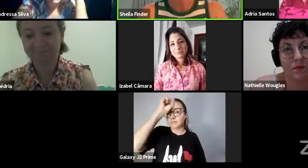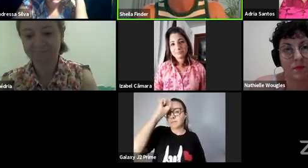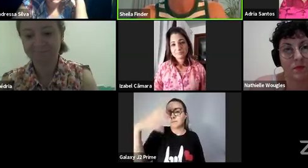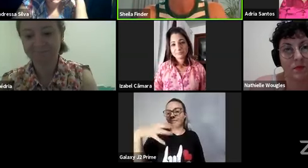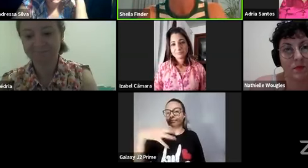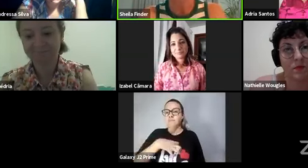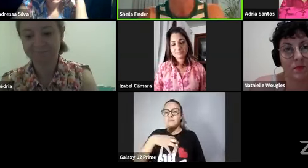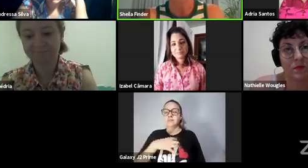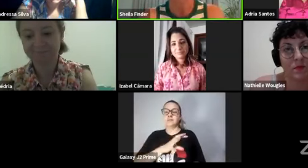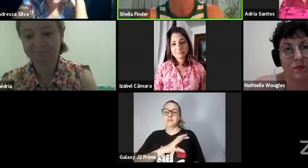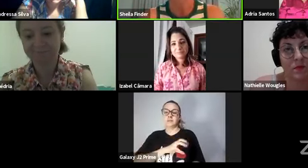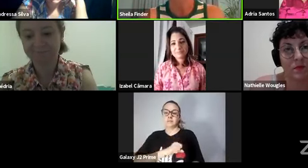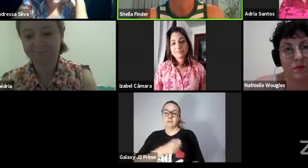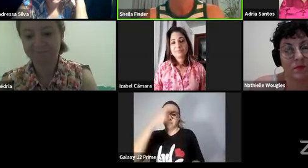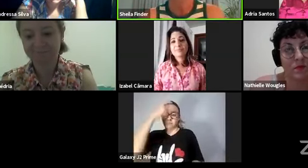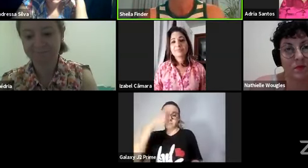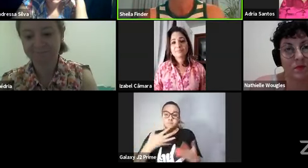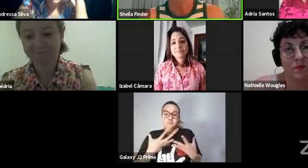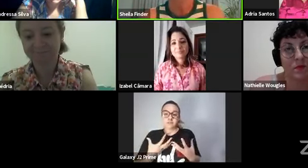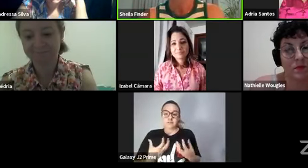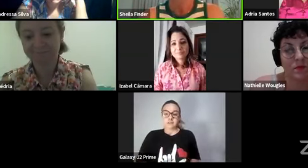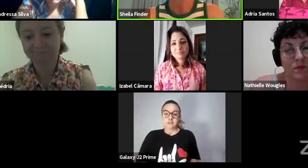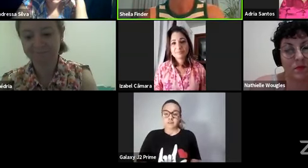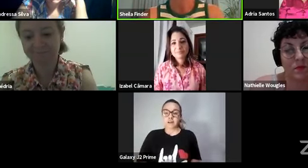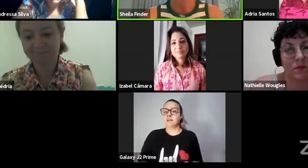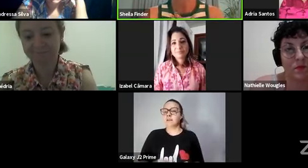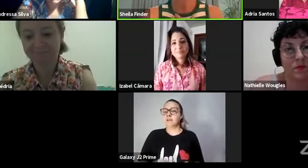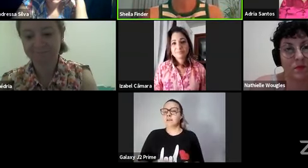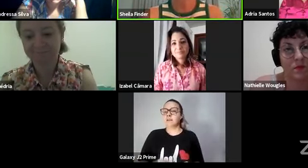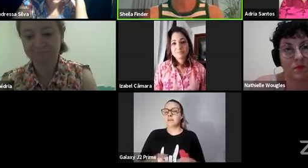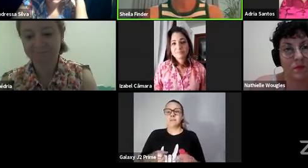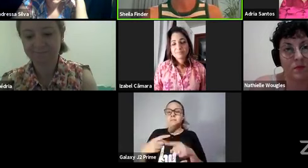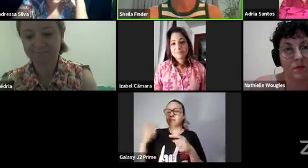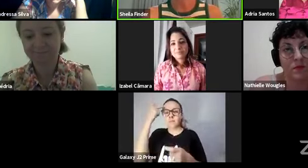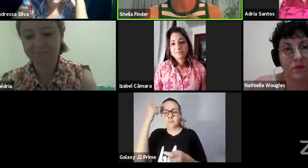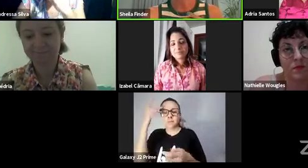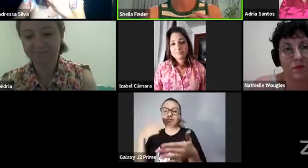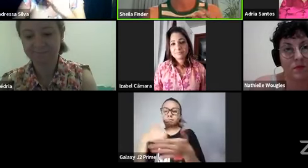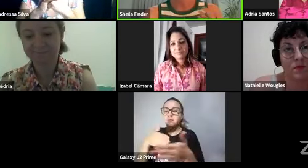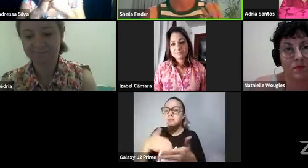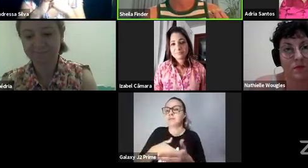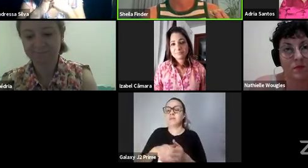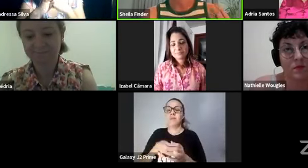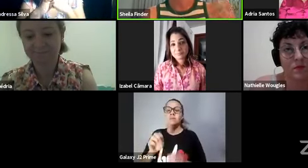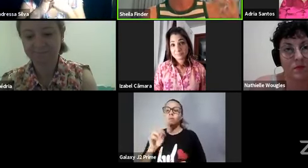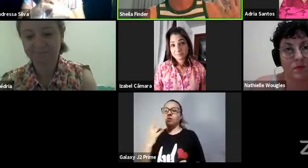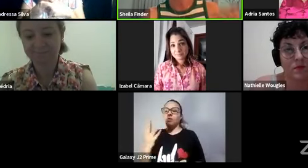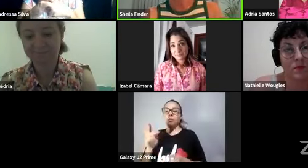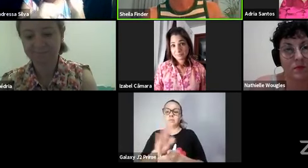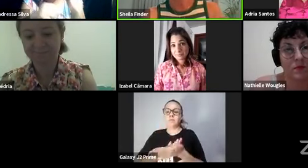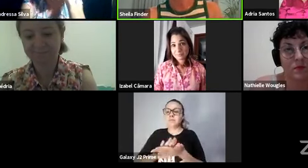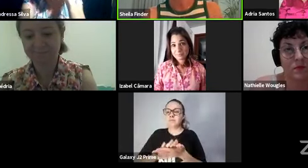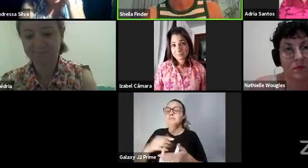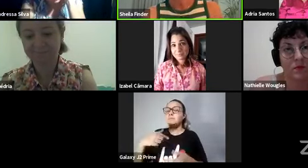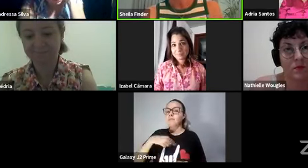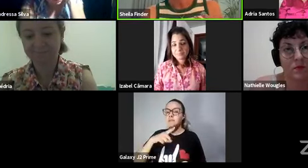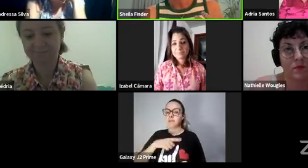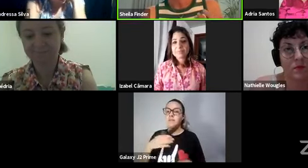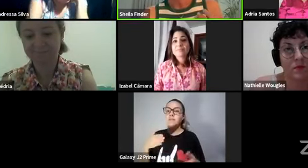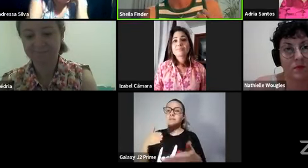da forma que você é, com limitação ou não. Eu, no meu caso, a minha limitação é foi